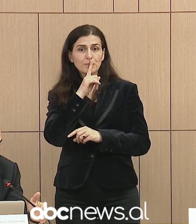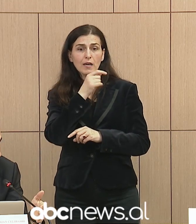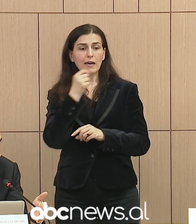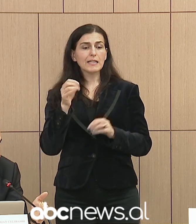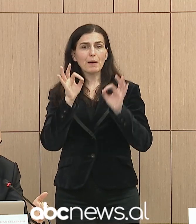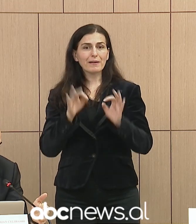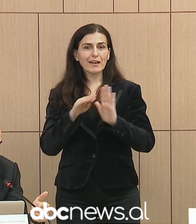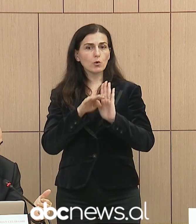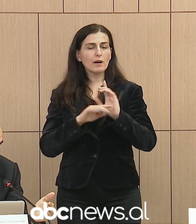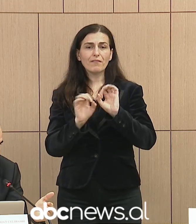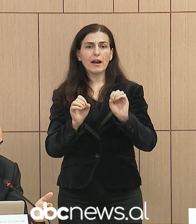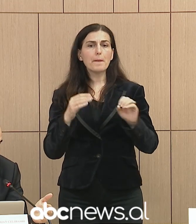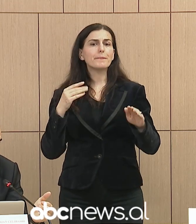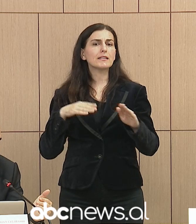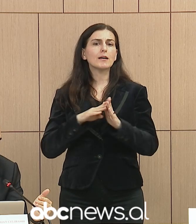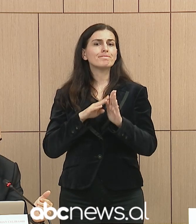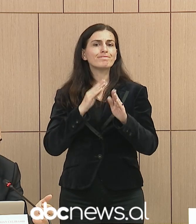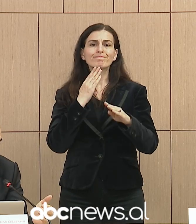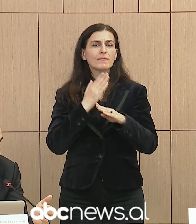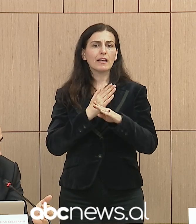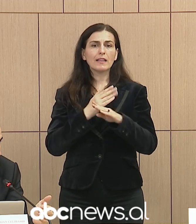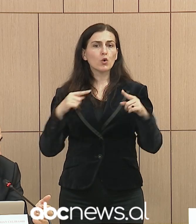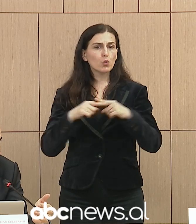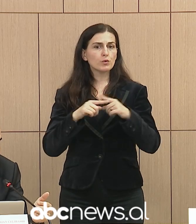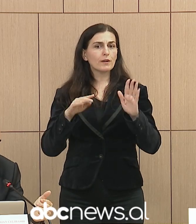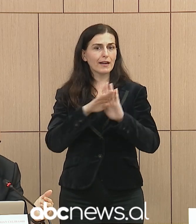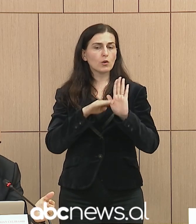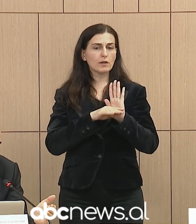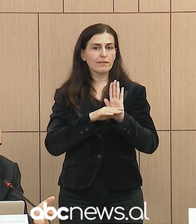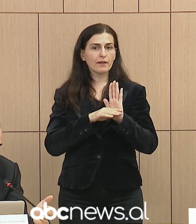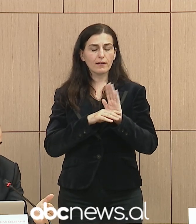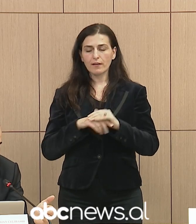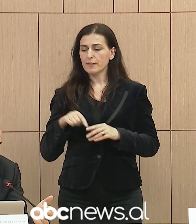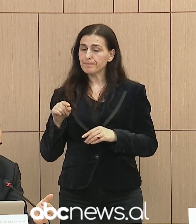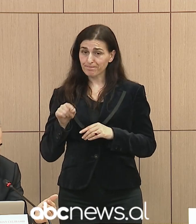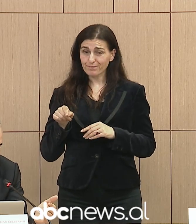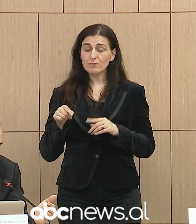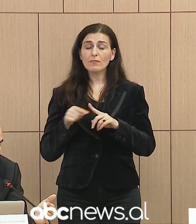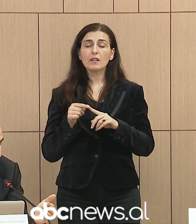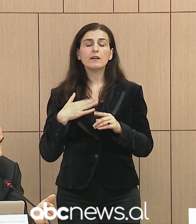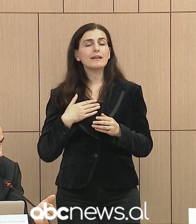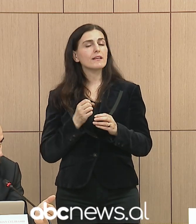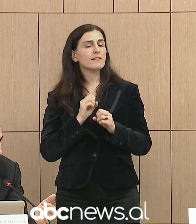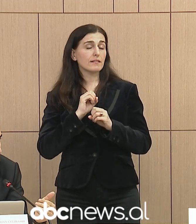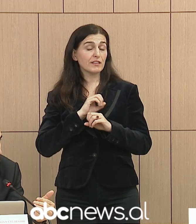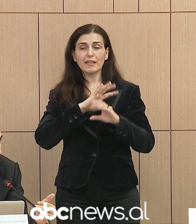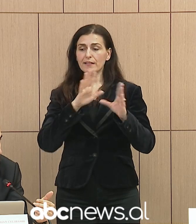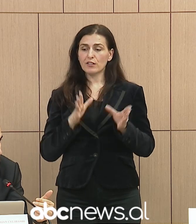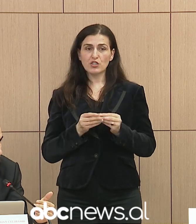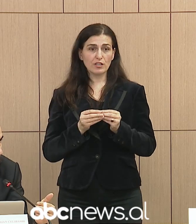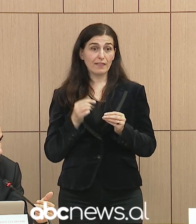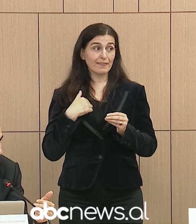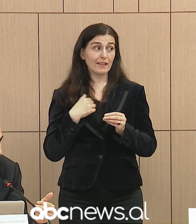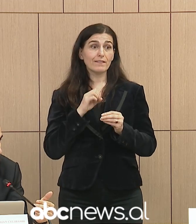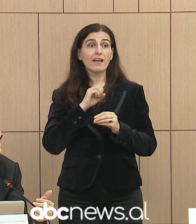Ne do të vlerësojmë, por është e qartë që kandidatët dhe subjektet zgjedhore në përgjithësi e kanë